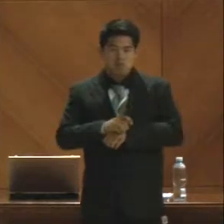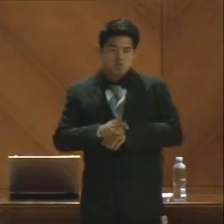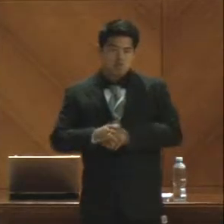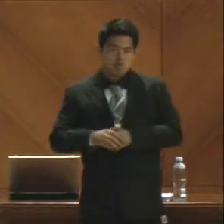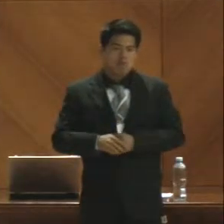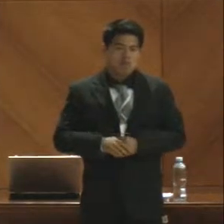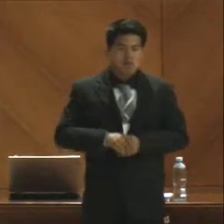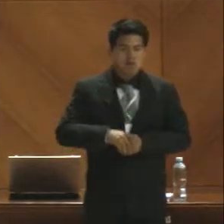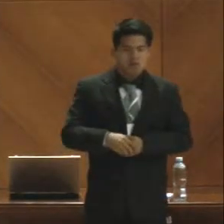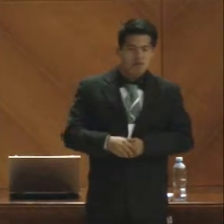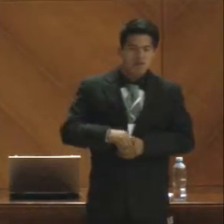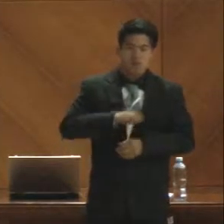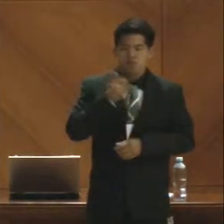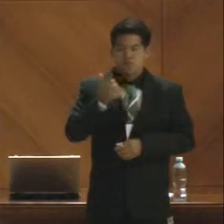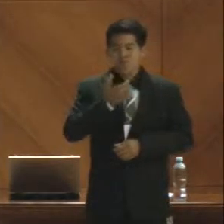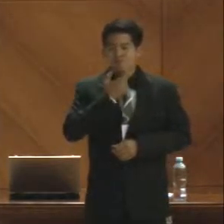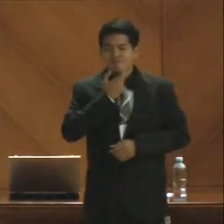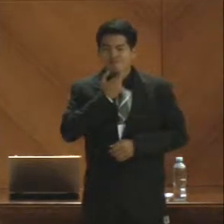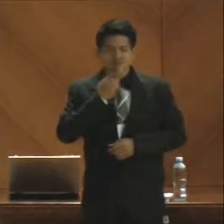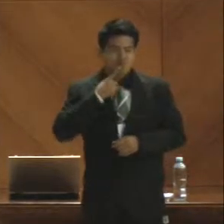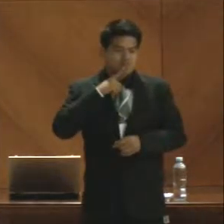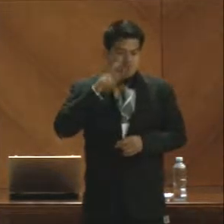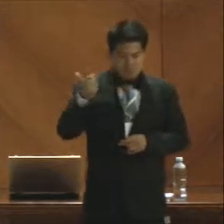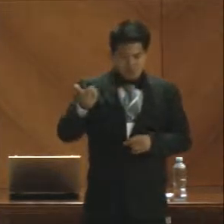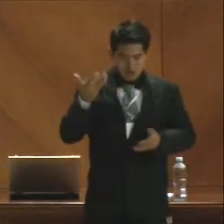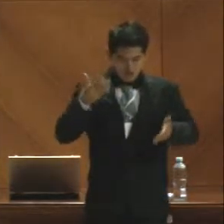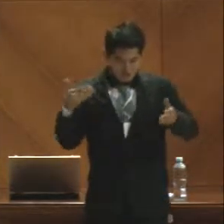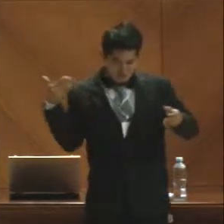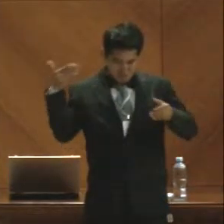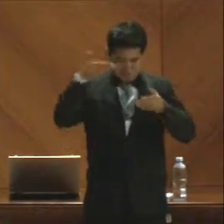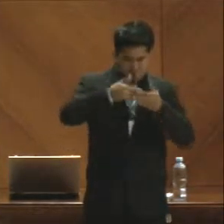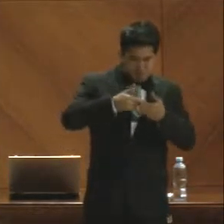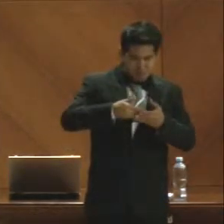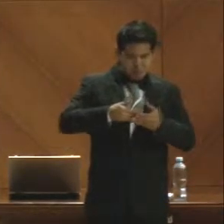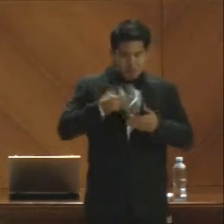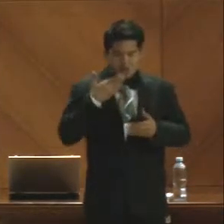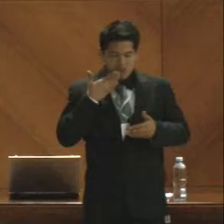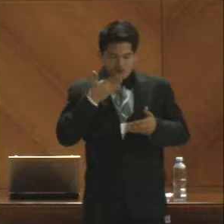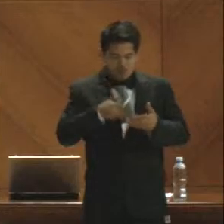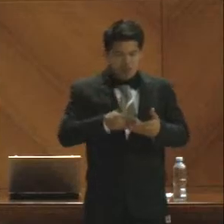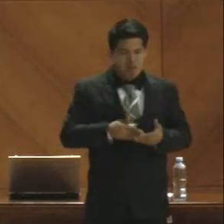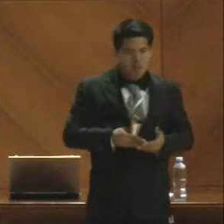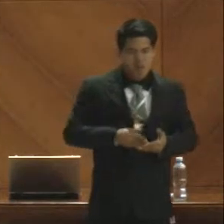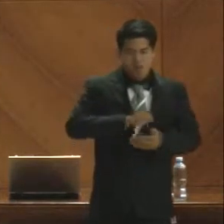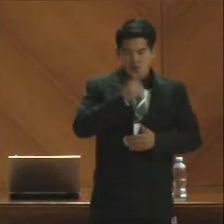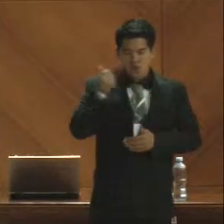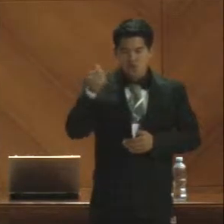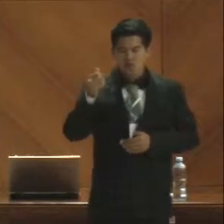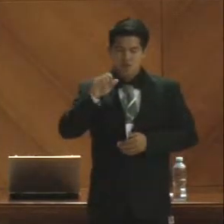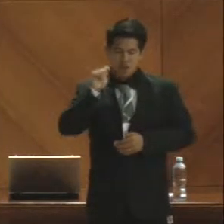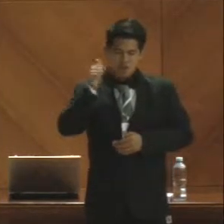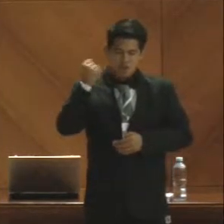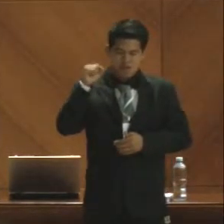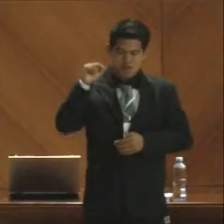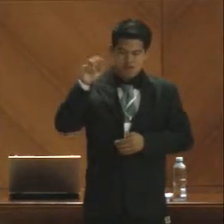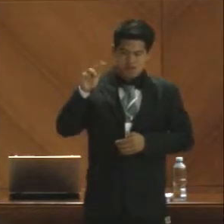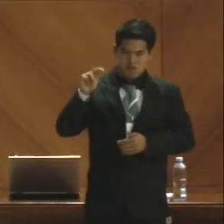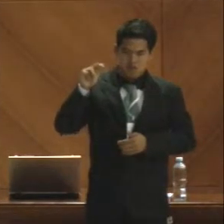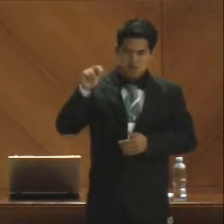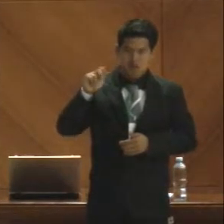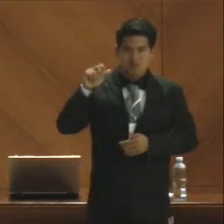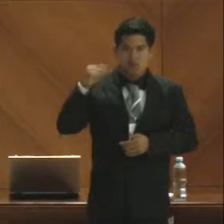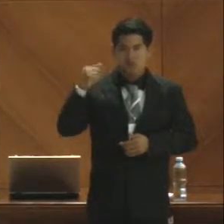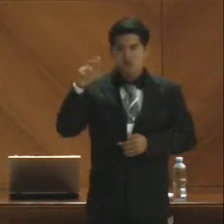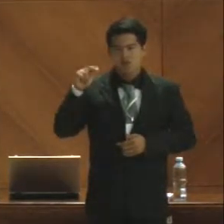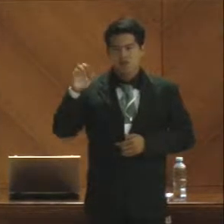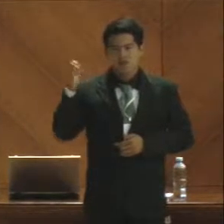ahí, ¿sí? Son claros hechos de desesperación, ¿sí? Pero bueno, soberanía tecnológica,